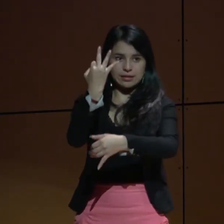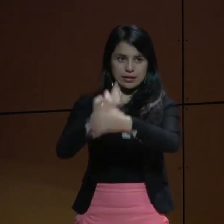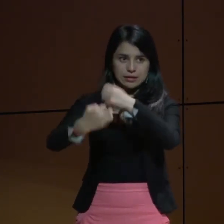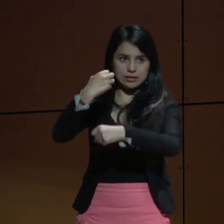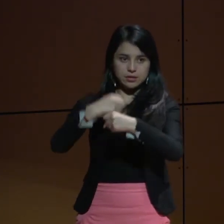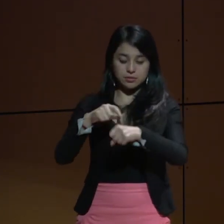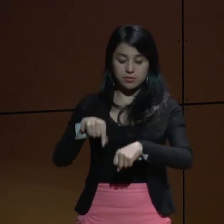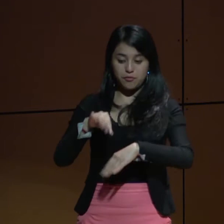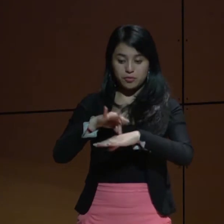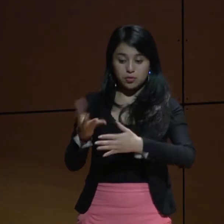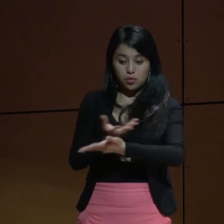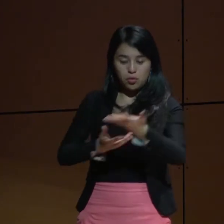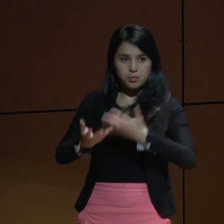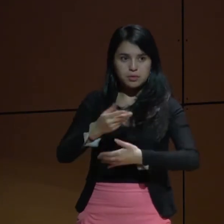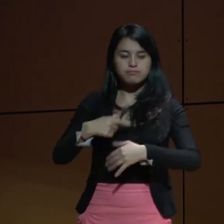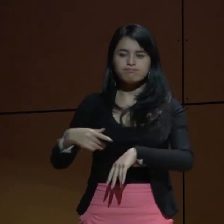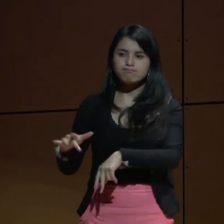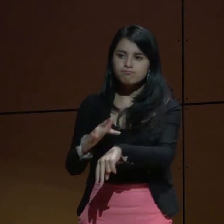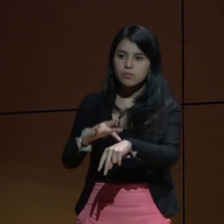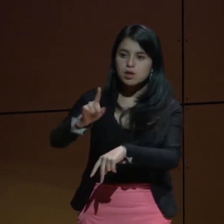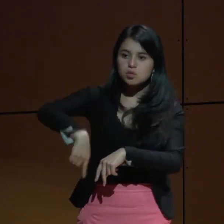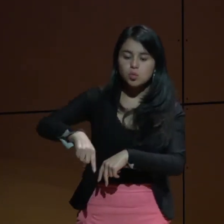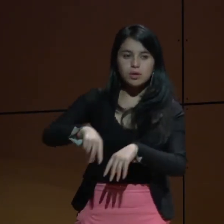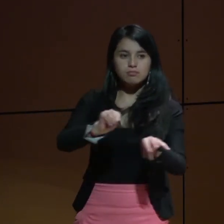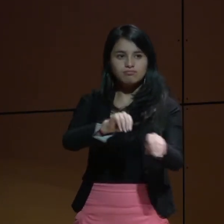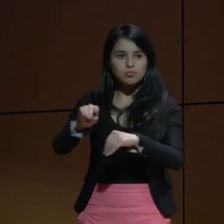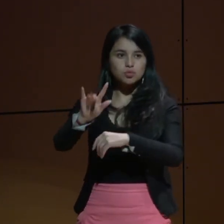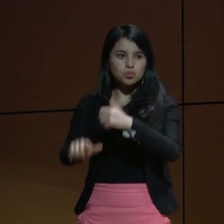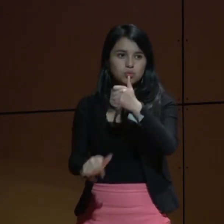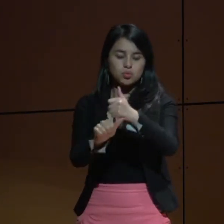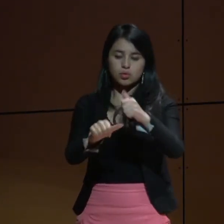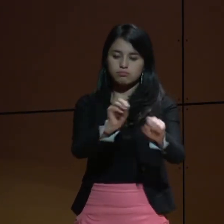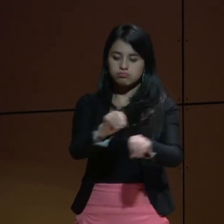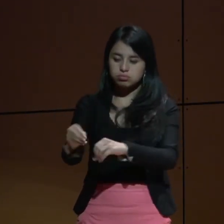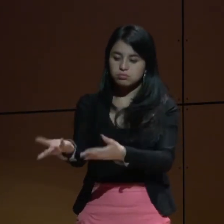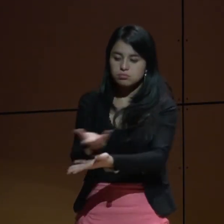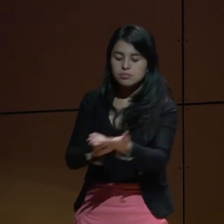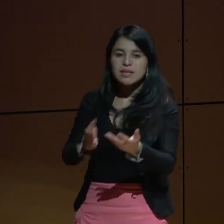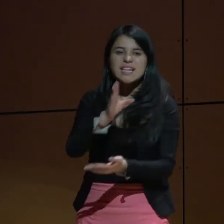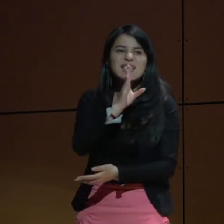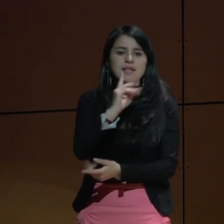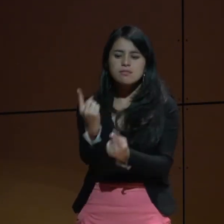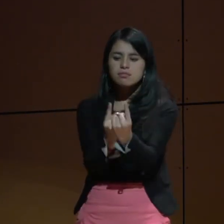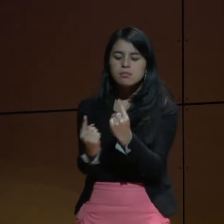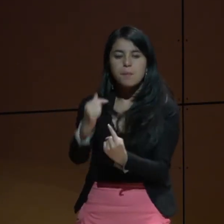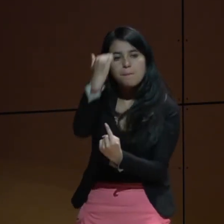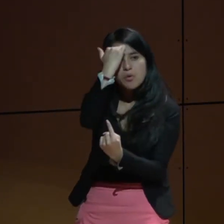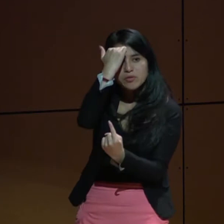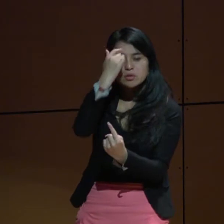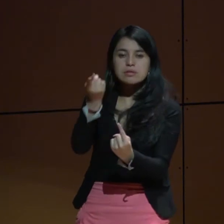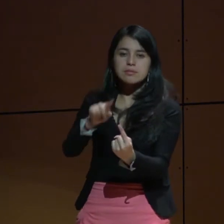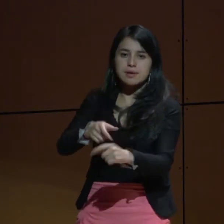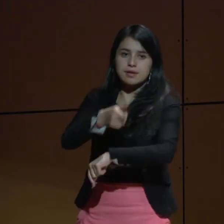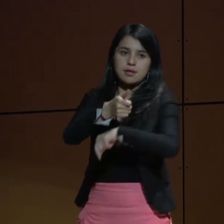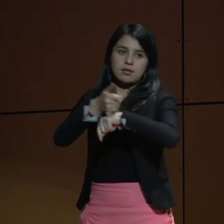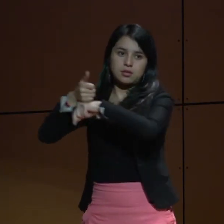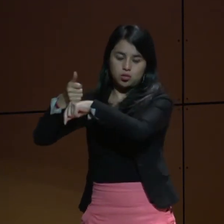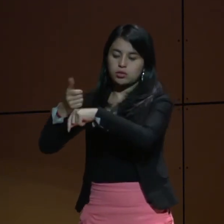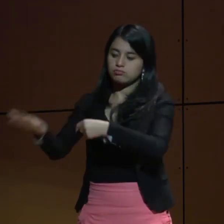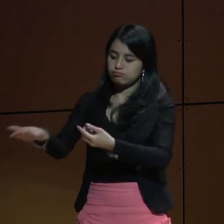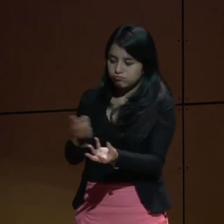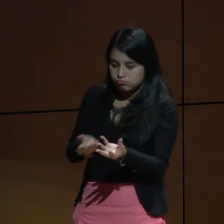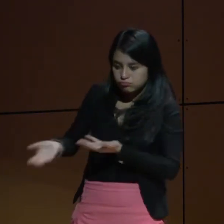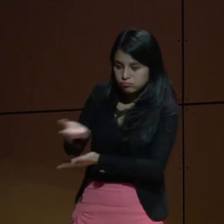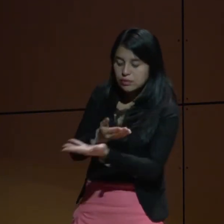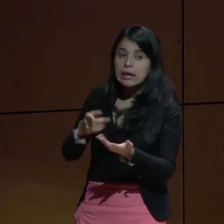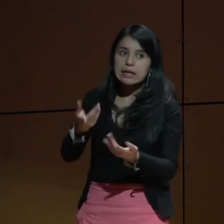Compartir organizó una escuela de tutores conformada por maestros y rectores que han